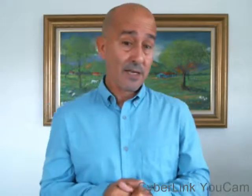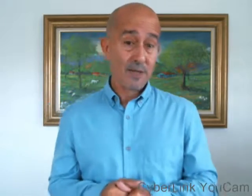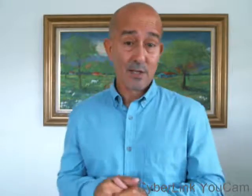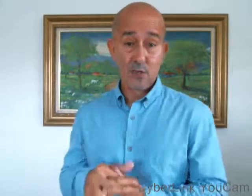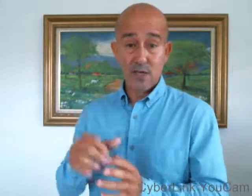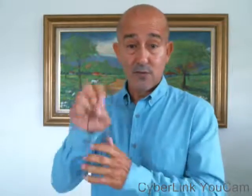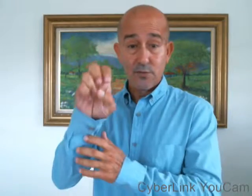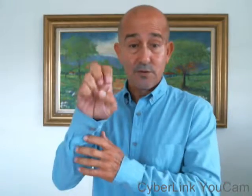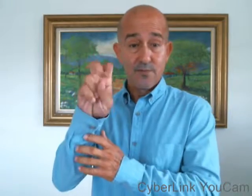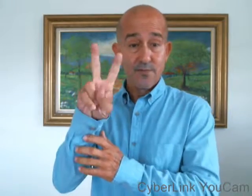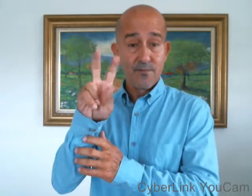le mando un saludo.